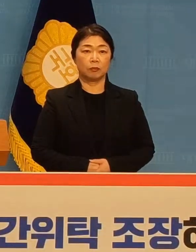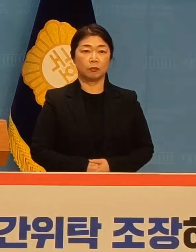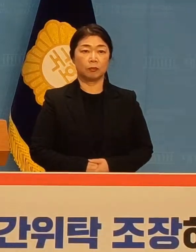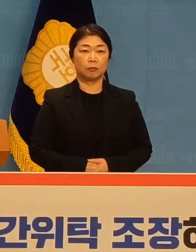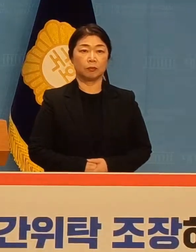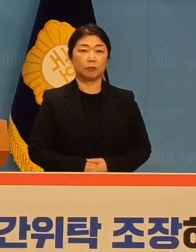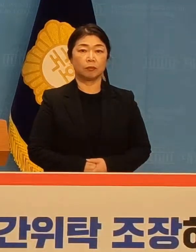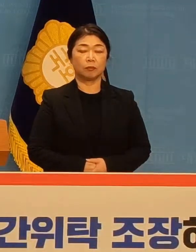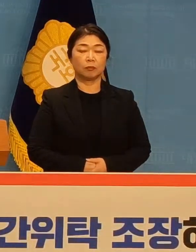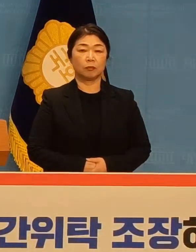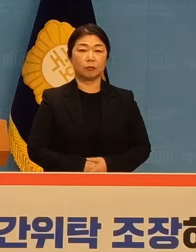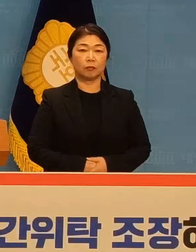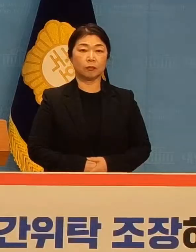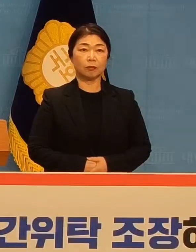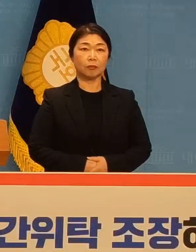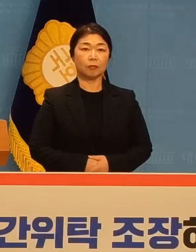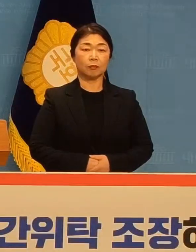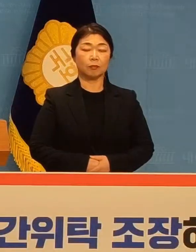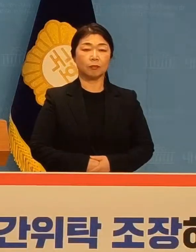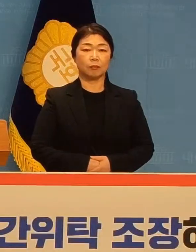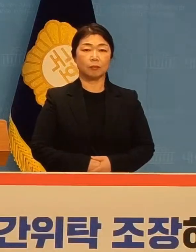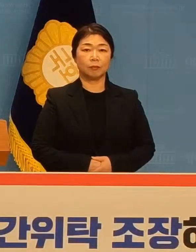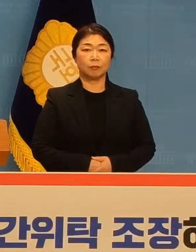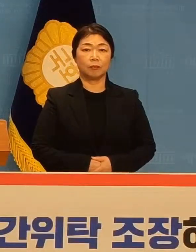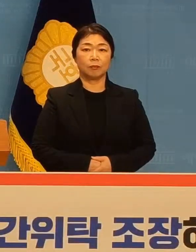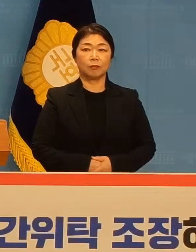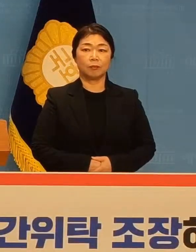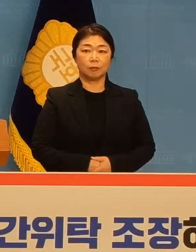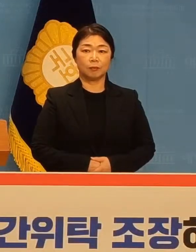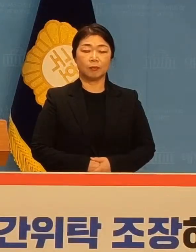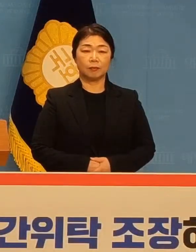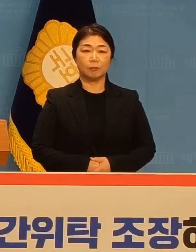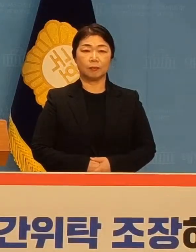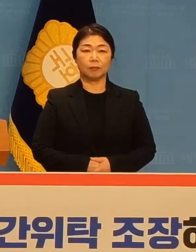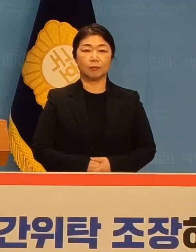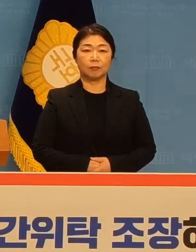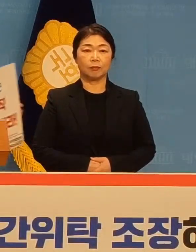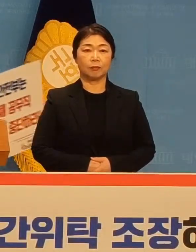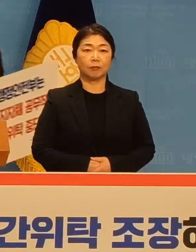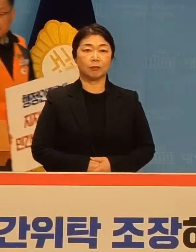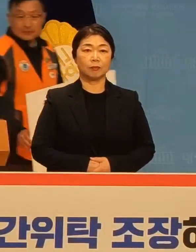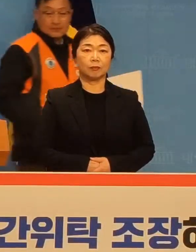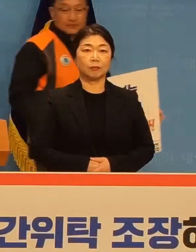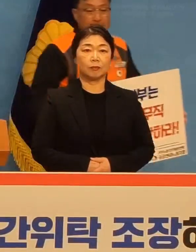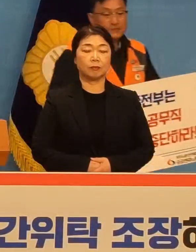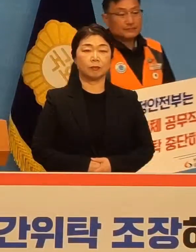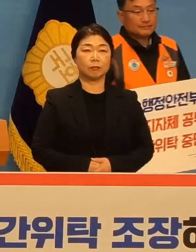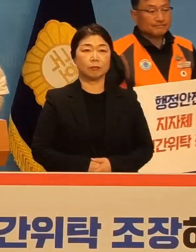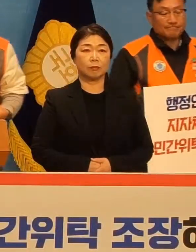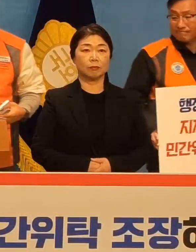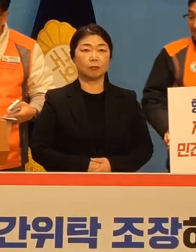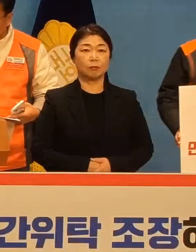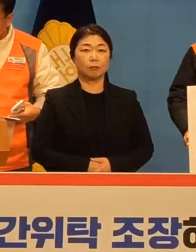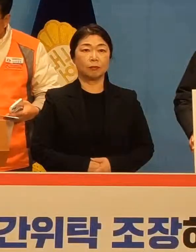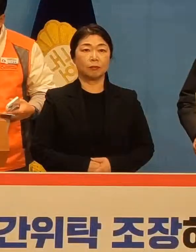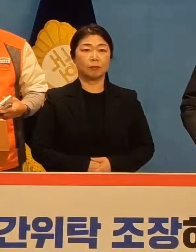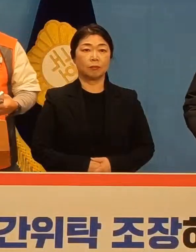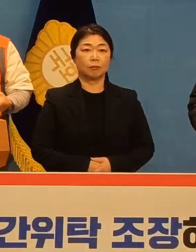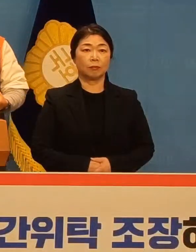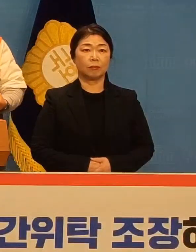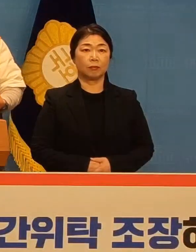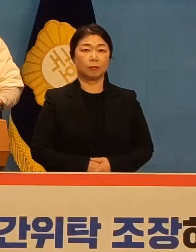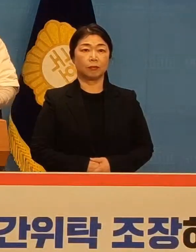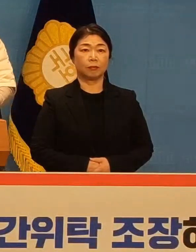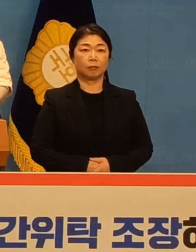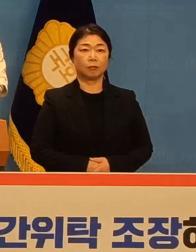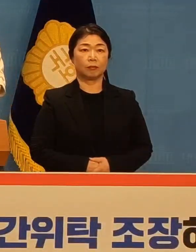먼저 소개를 먼저 드리고 이어서 하시는 게 좋을 것 같아요. 예. 잠깐만요. 위원장님 성함이 같은